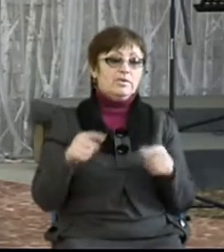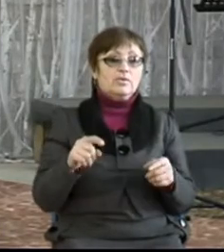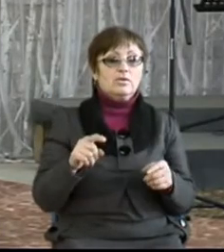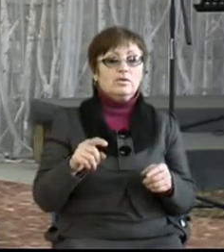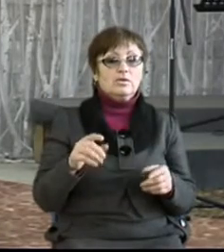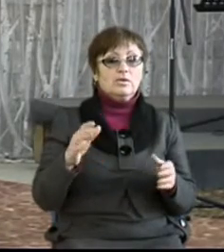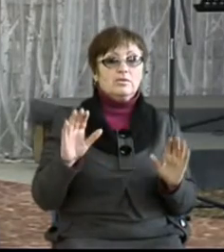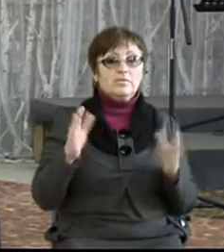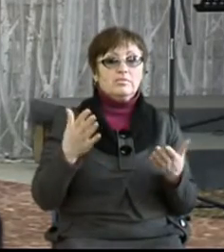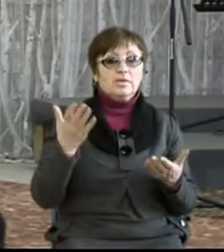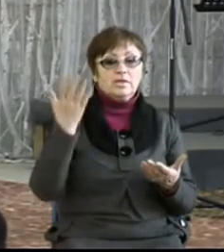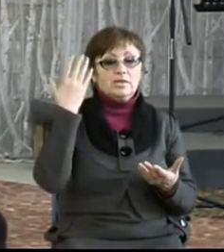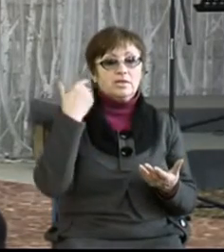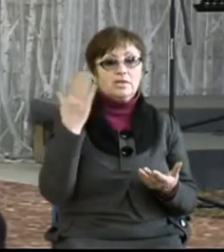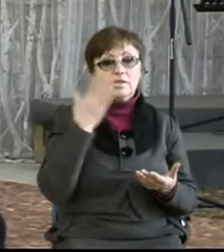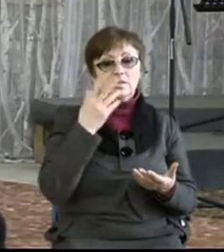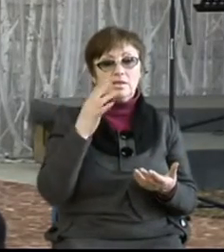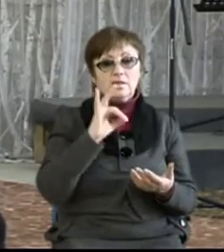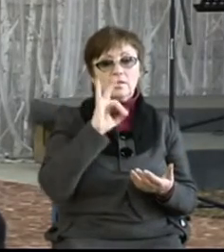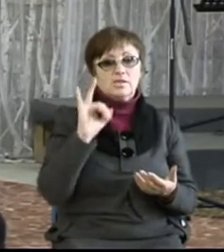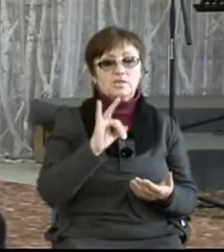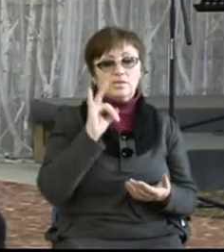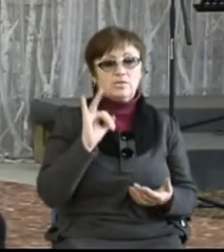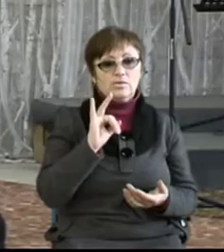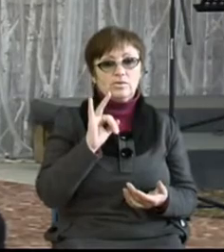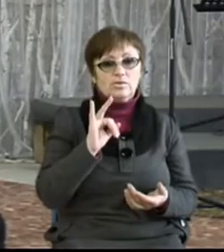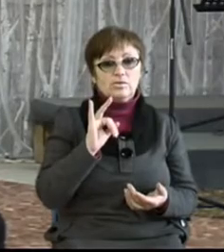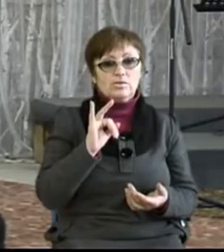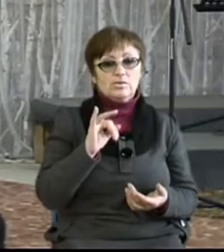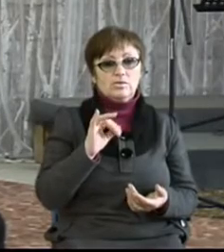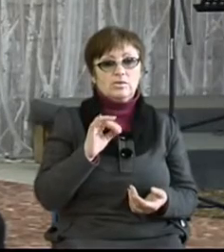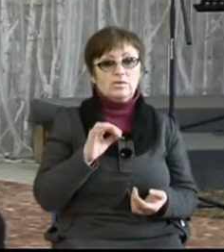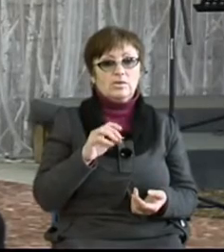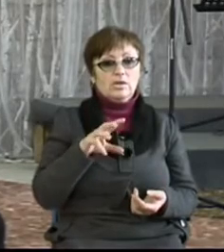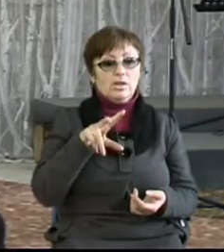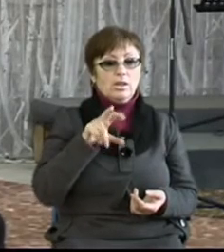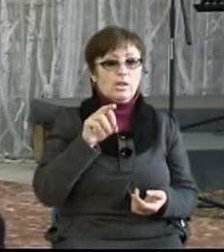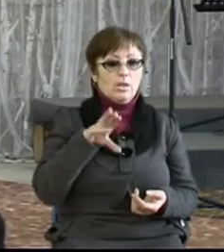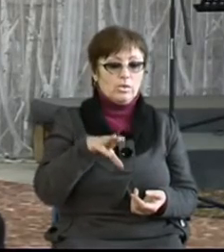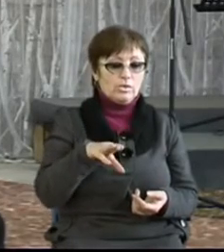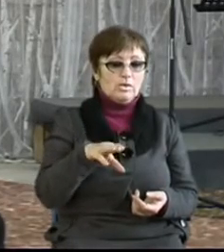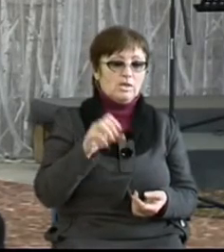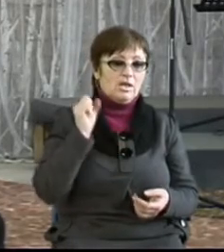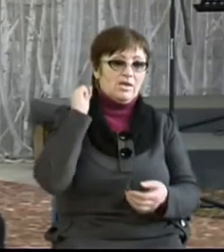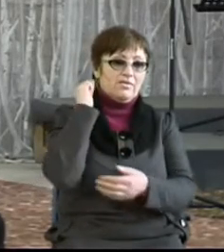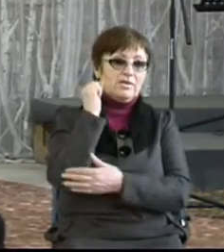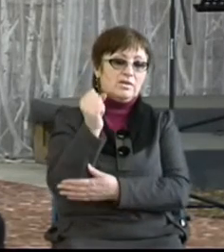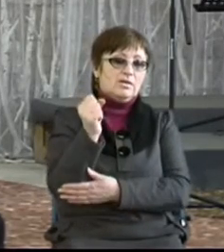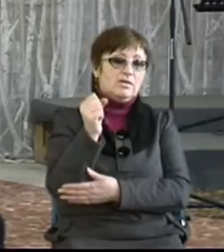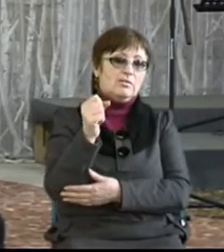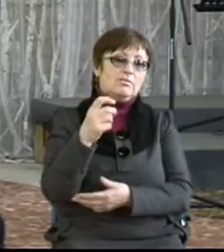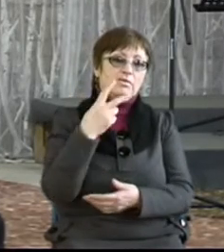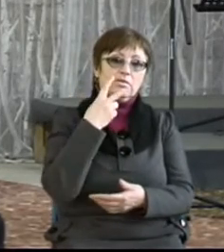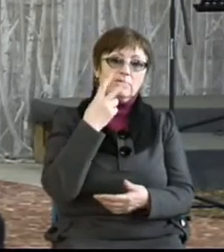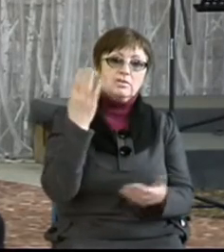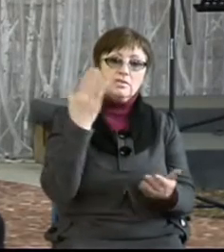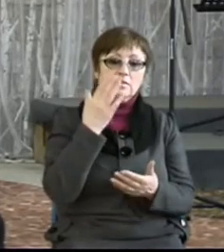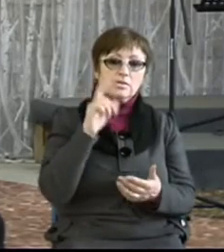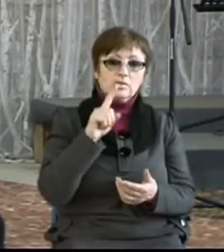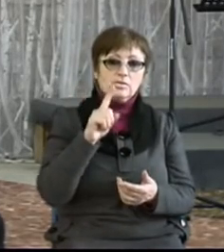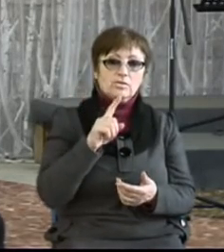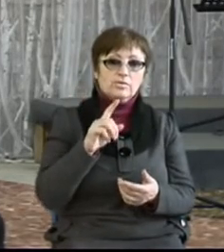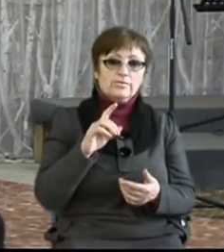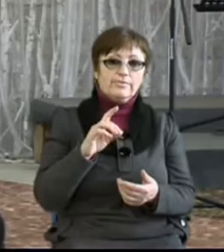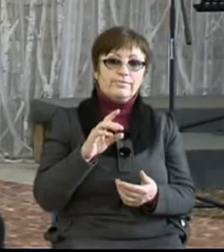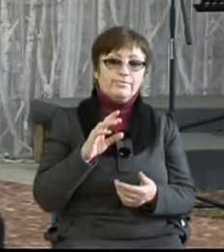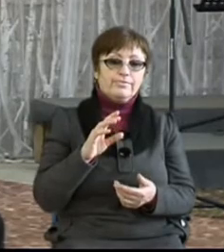когда мы читаем, опять же, историю относительно того же Лота или Авраама, то мы читаем, что в